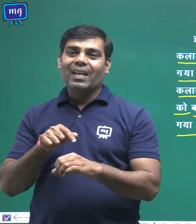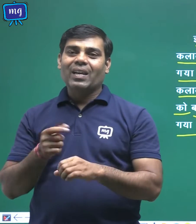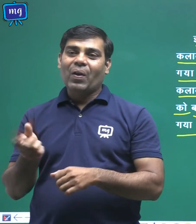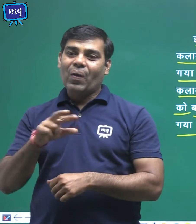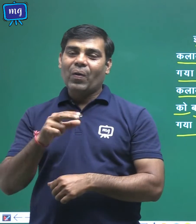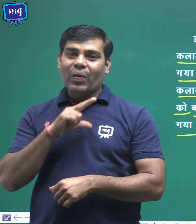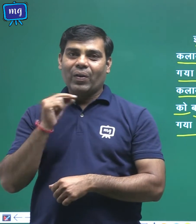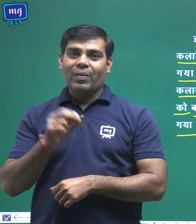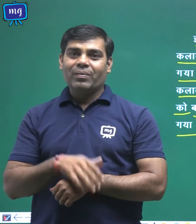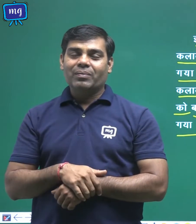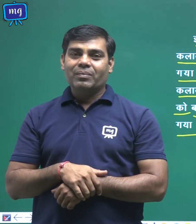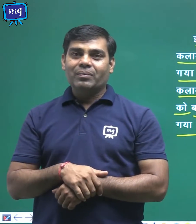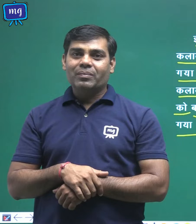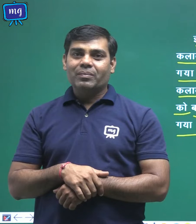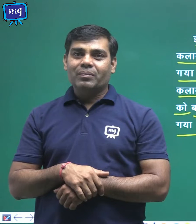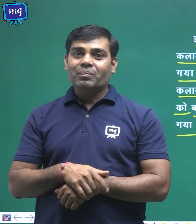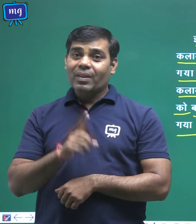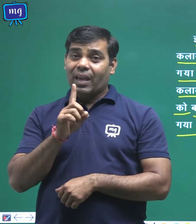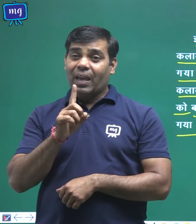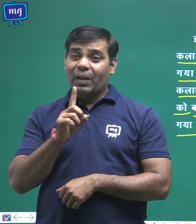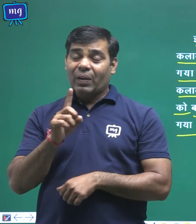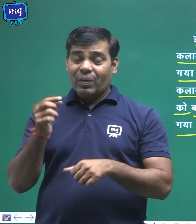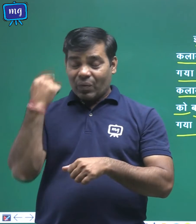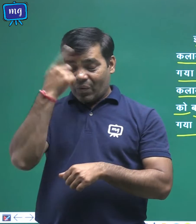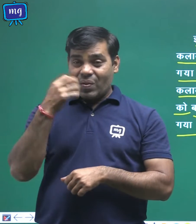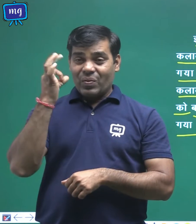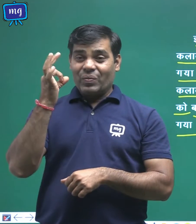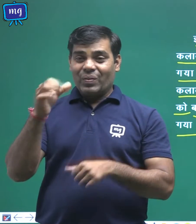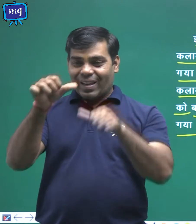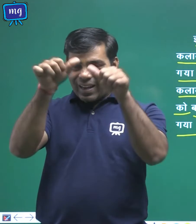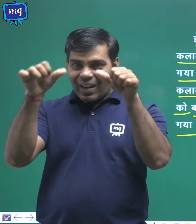और एक सुंदर मूर्ति